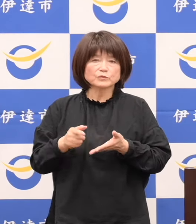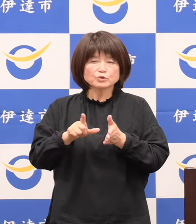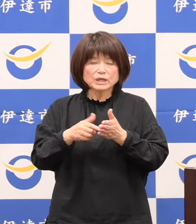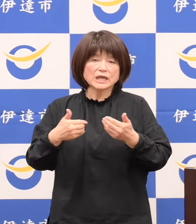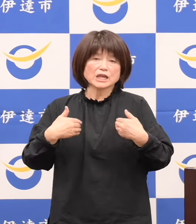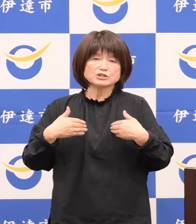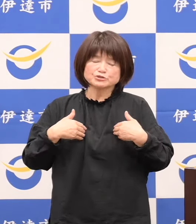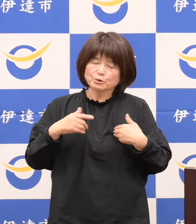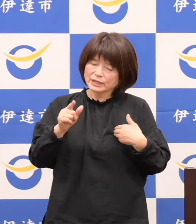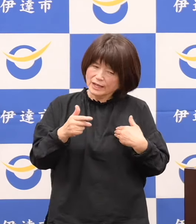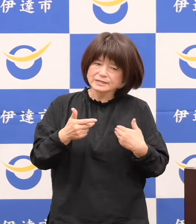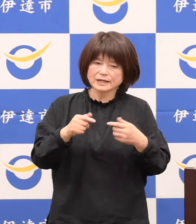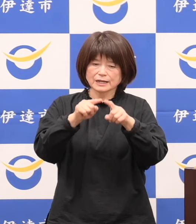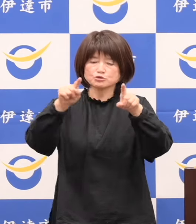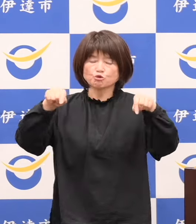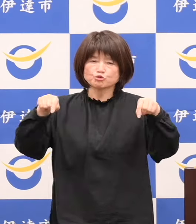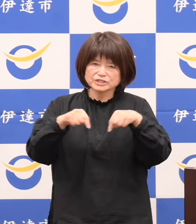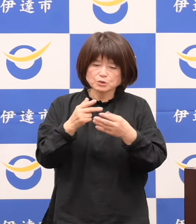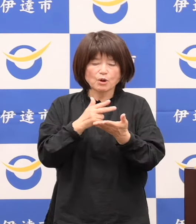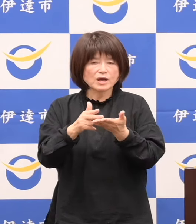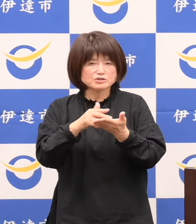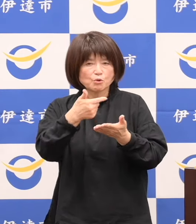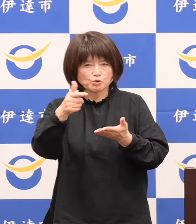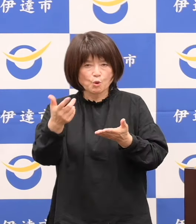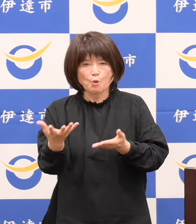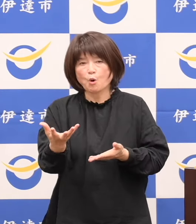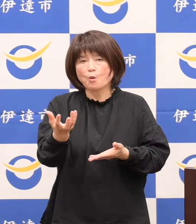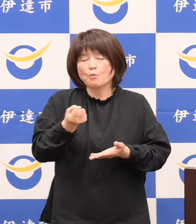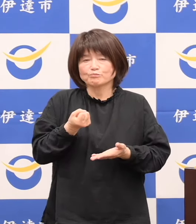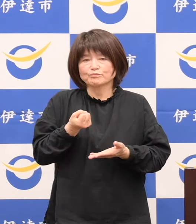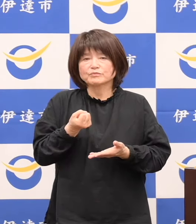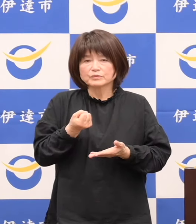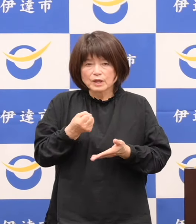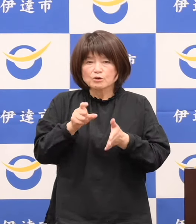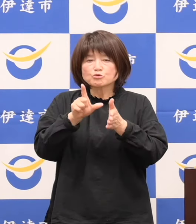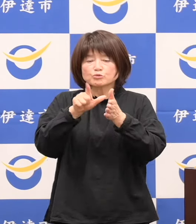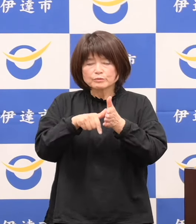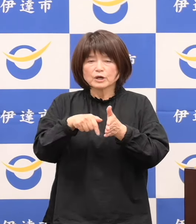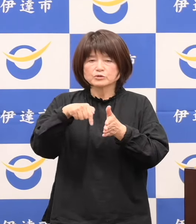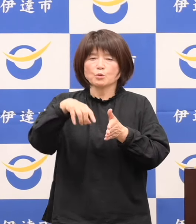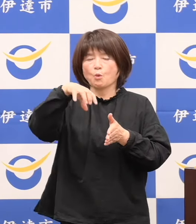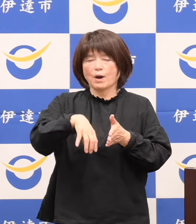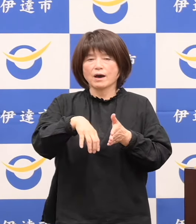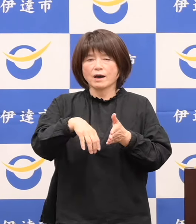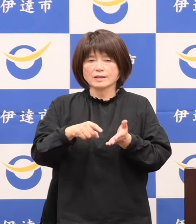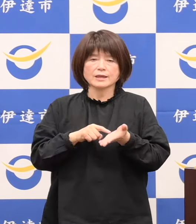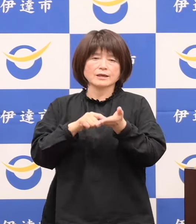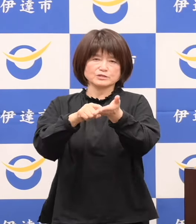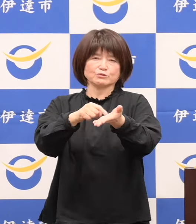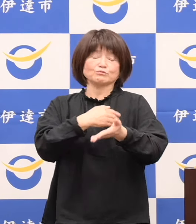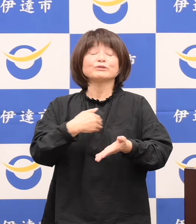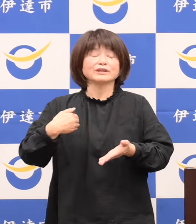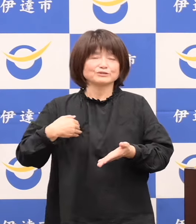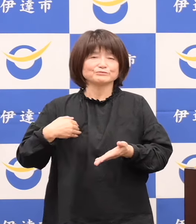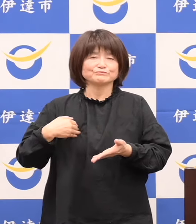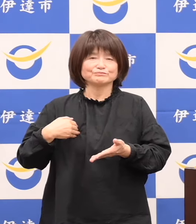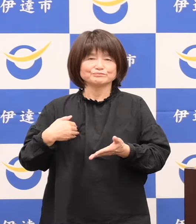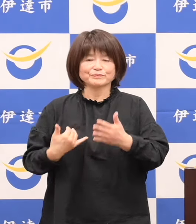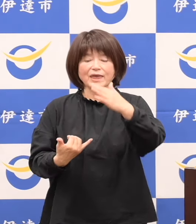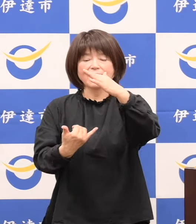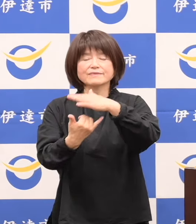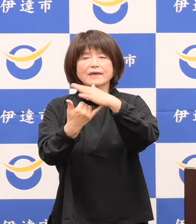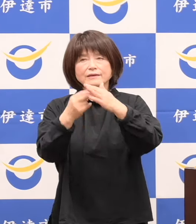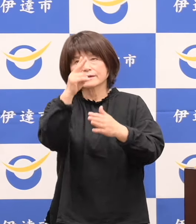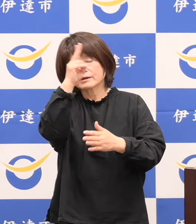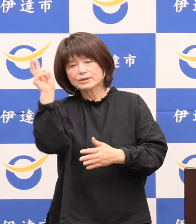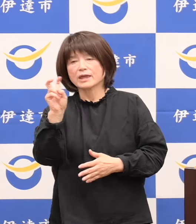る書類資料等もご持参いただければ、その場で申告も可能となります。定員は午前